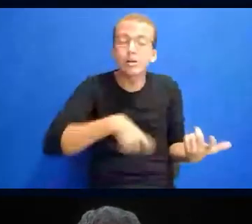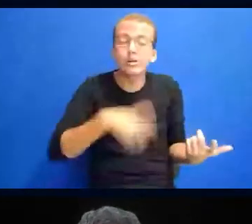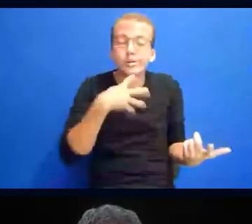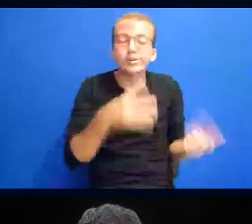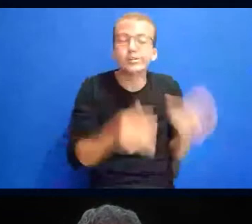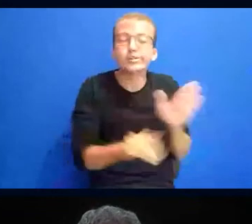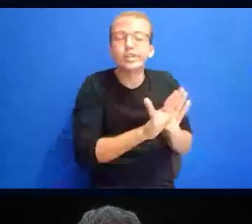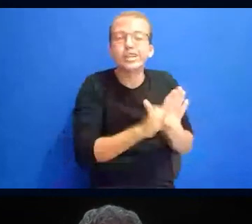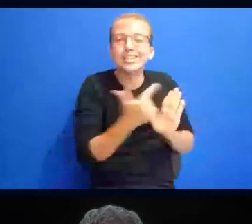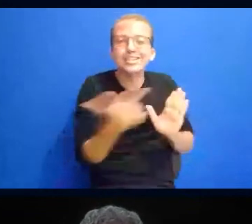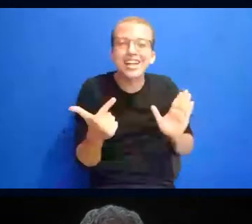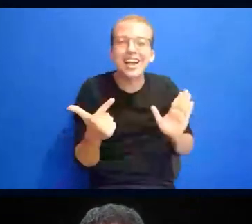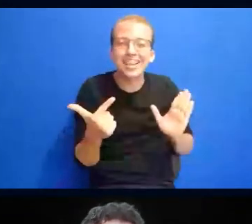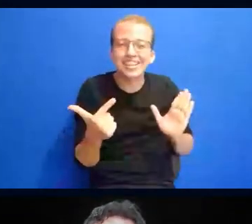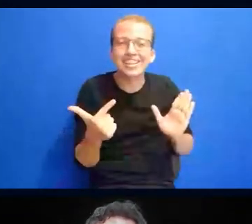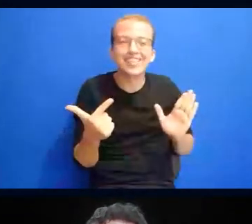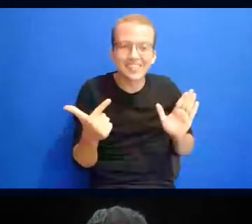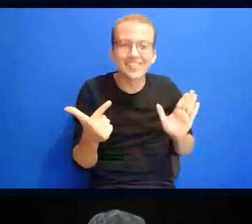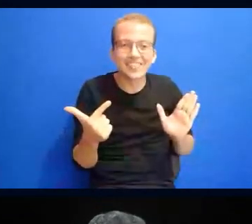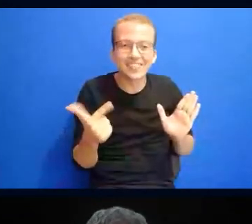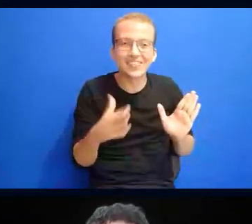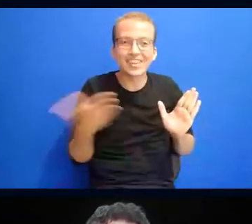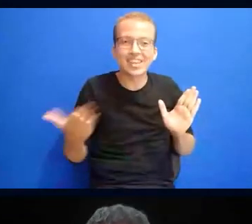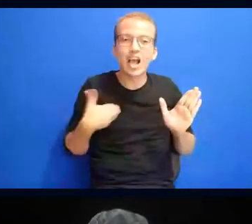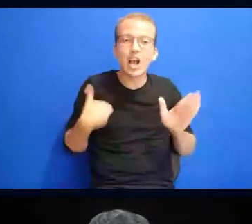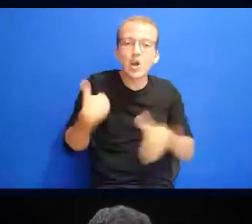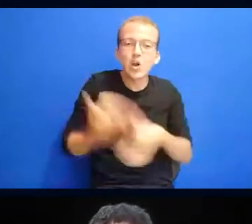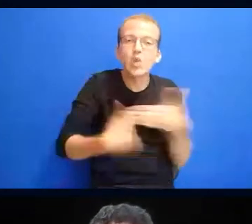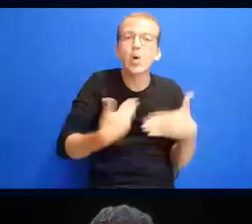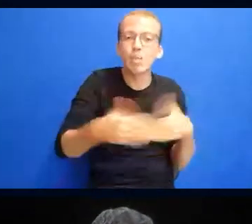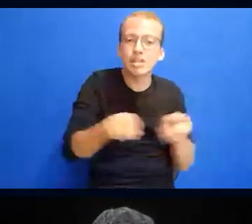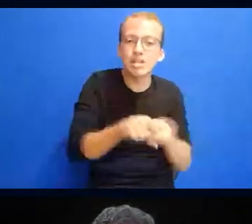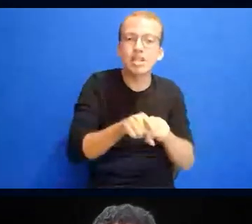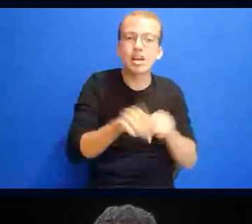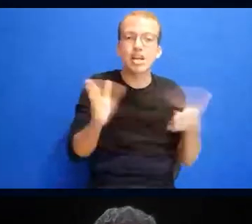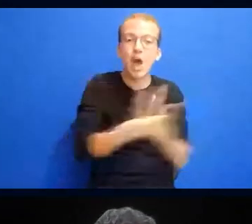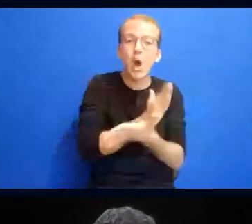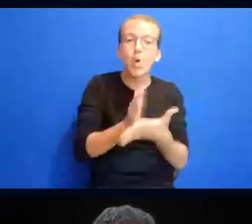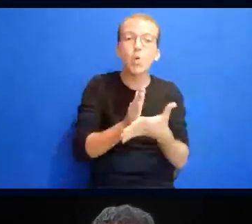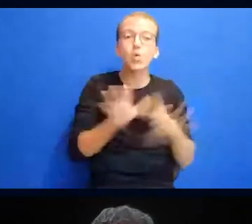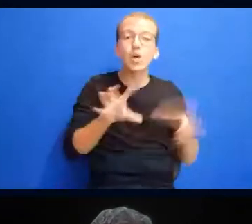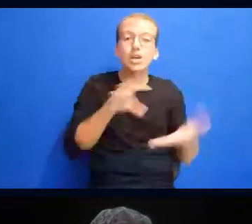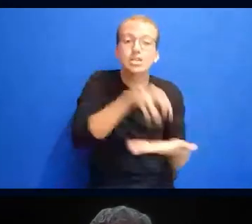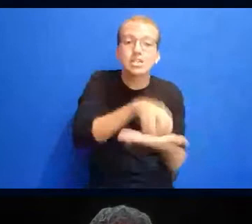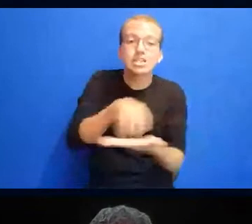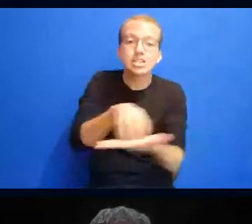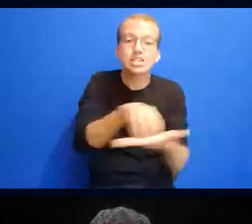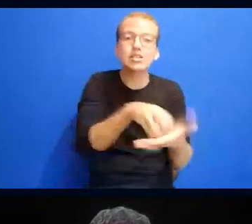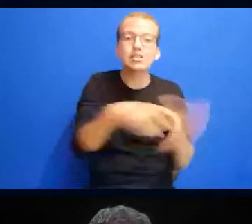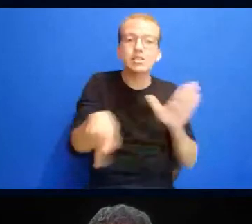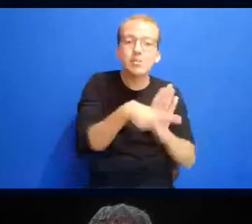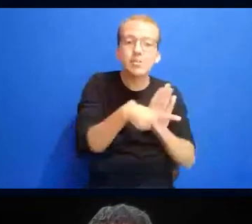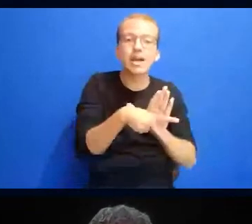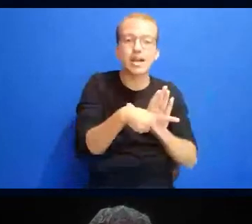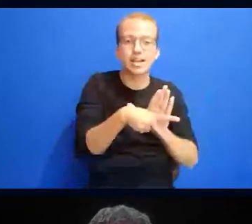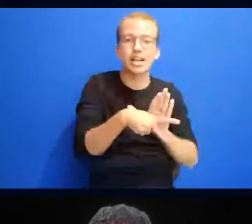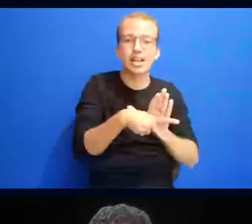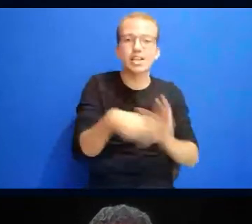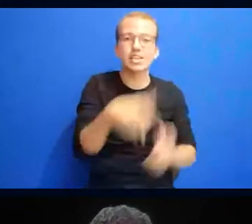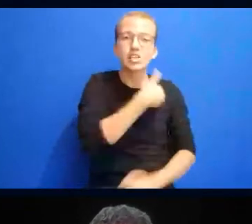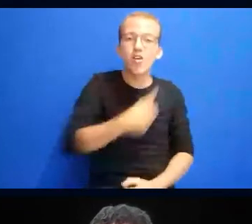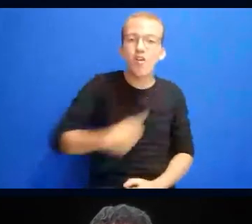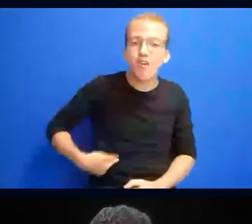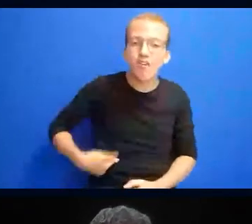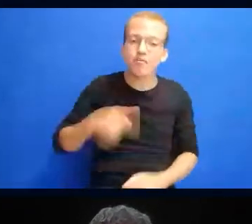que é encabeçado geralmente por organizações não governamentais que lutam para que essas pessoas eh consigam